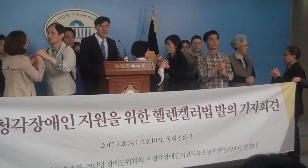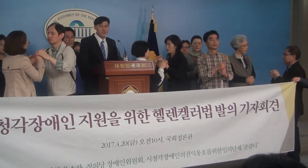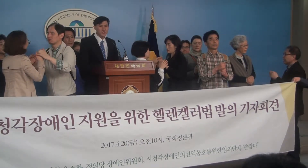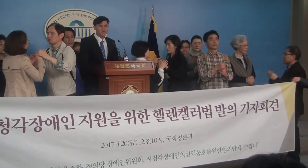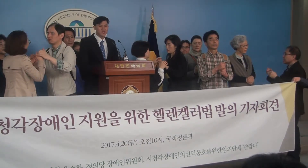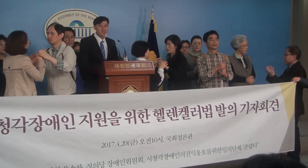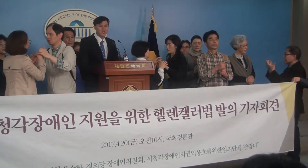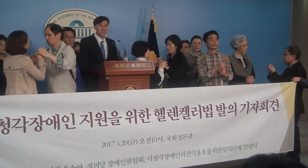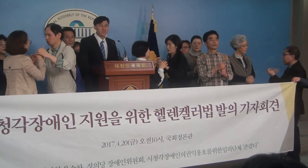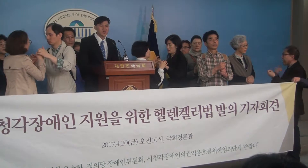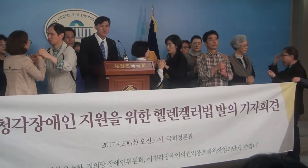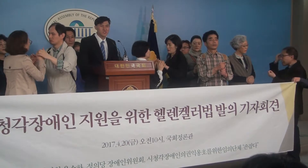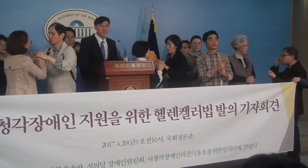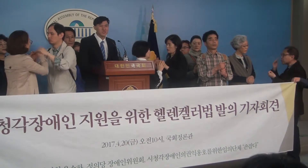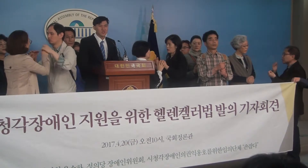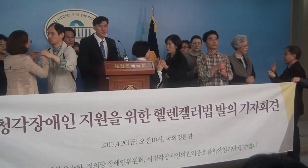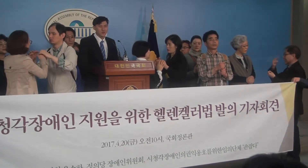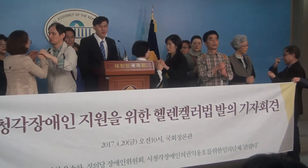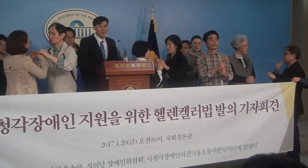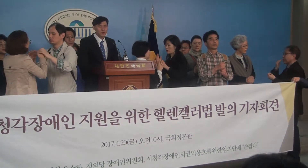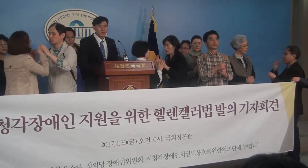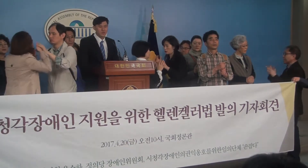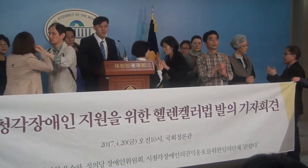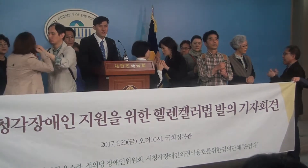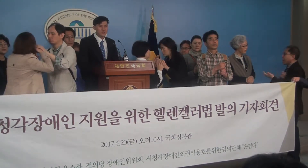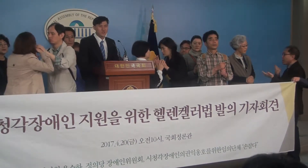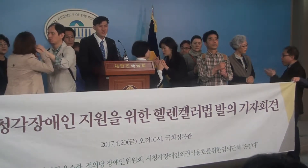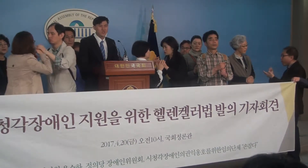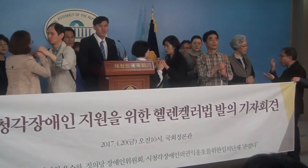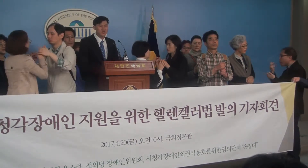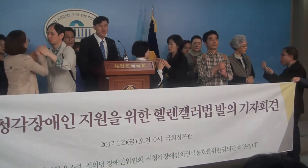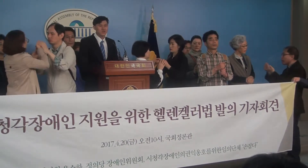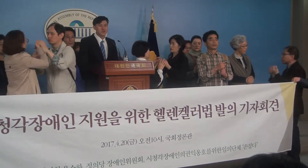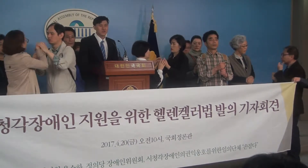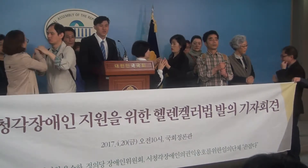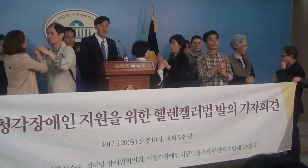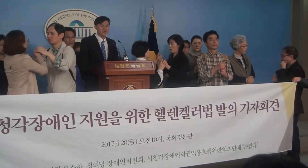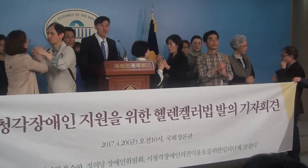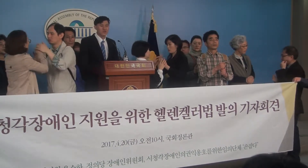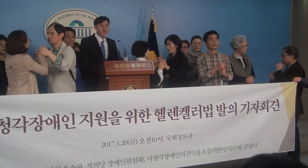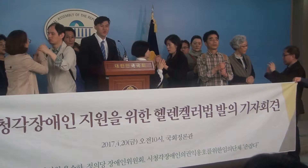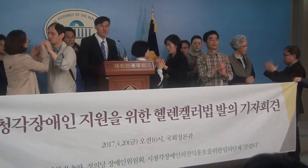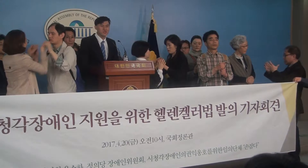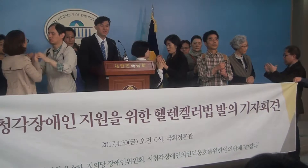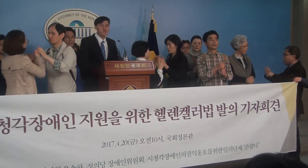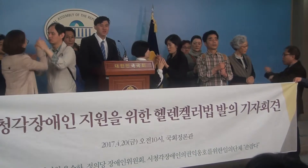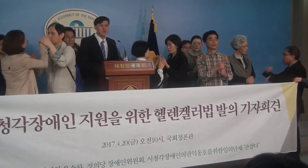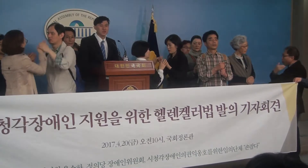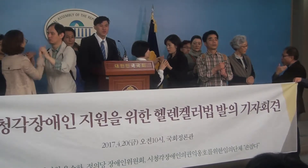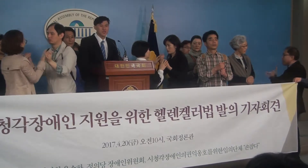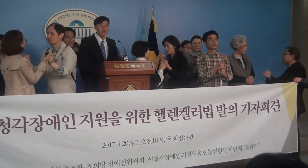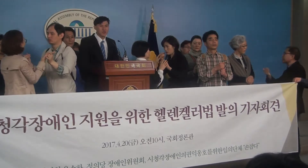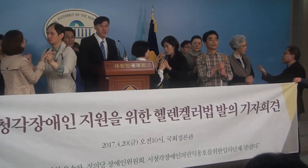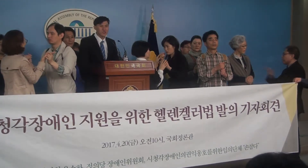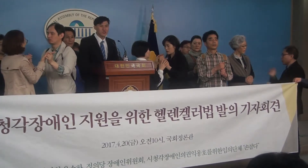다시 말해 현재 우리나라의 시청각장애인들은 법의 보호를 받지 못한 채 국가로부터 외면당하고